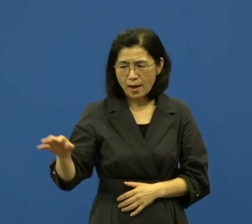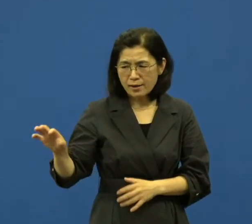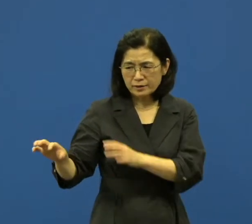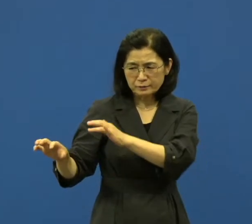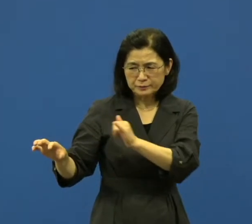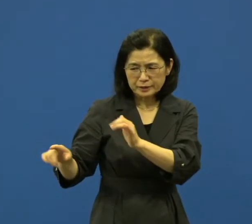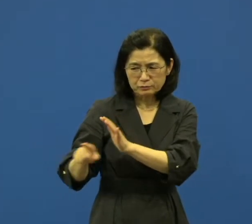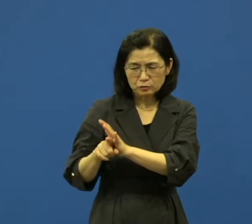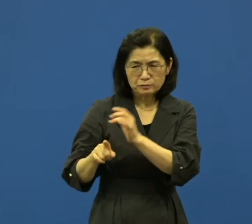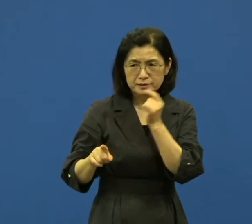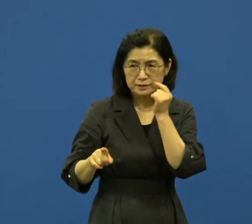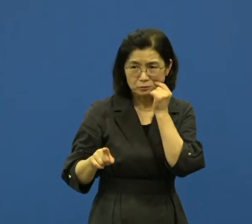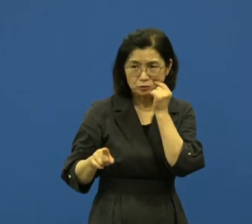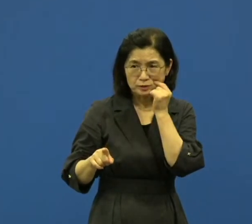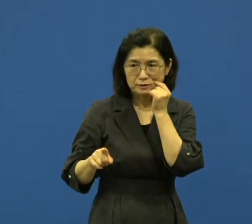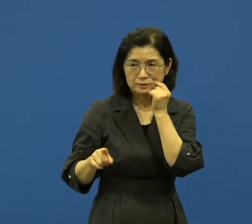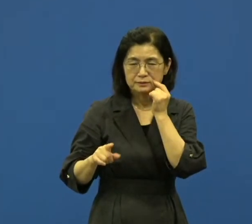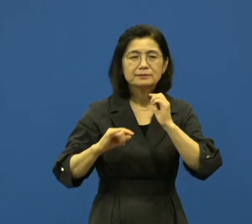없어.